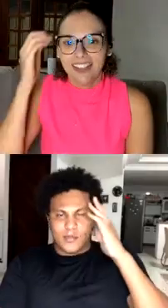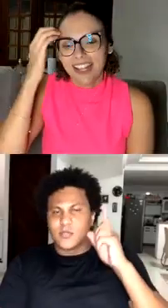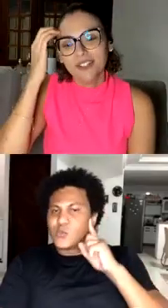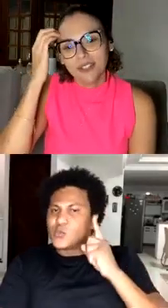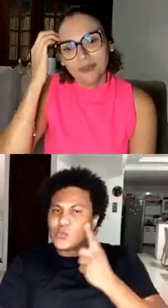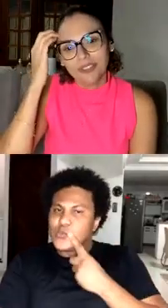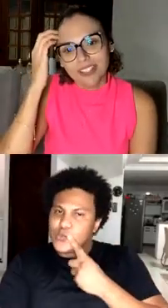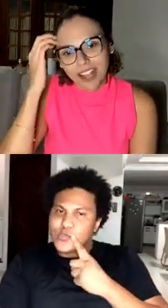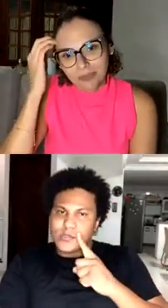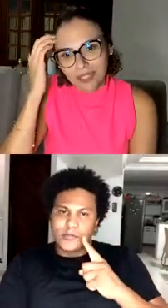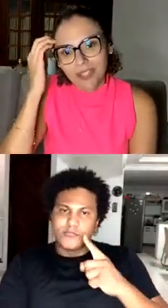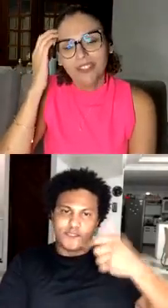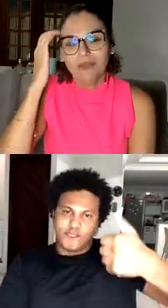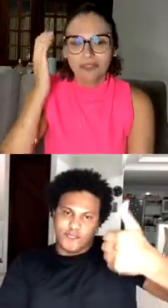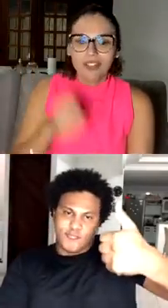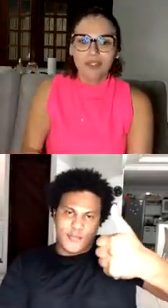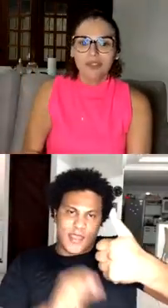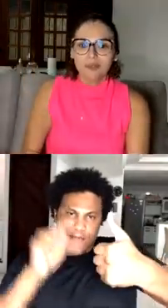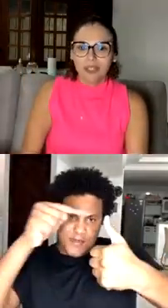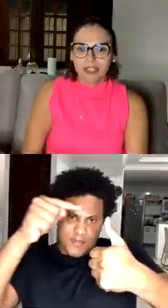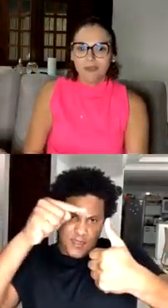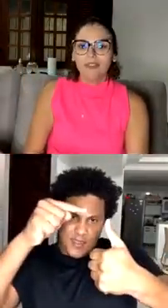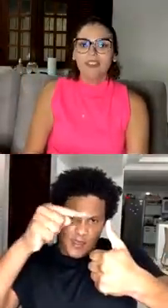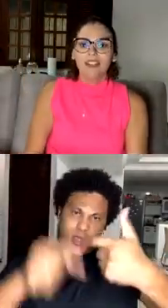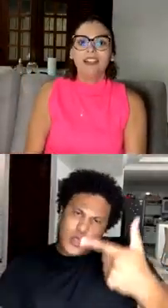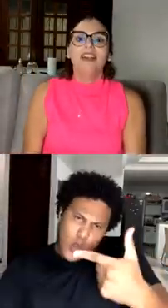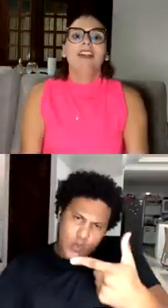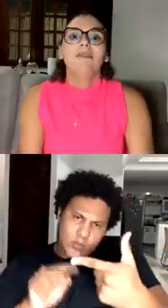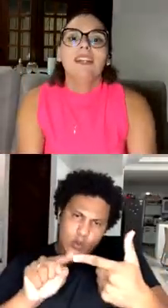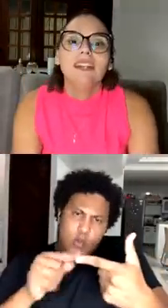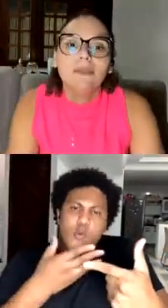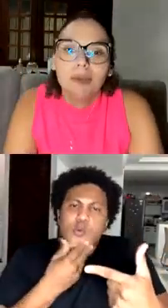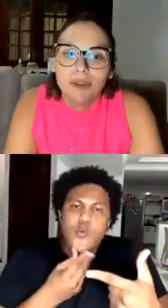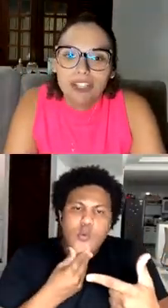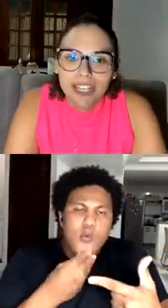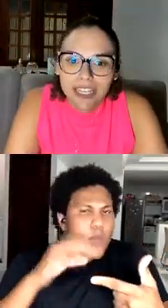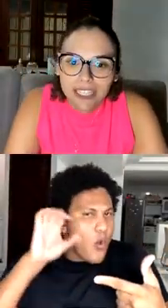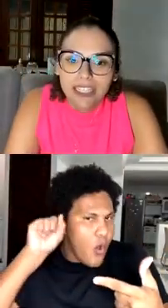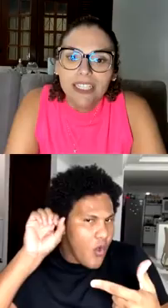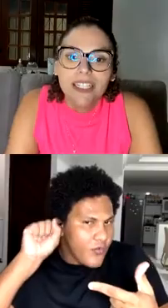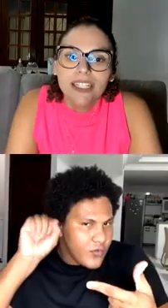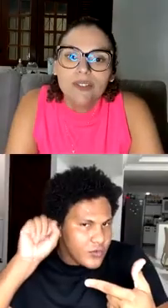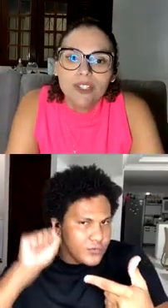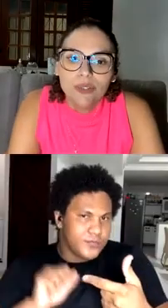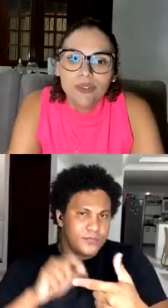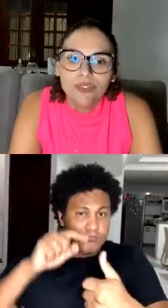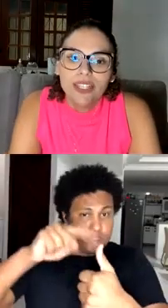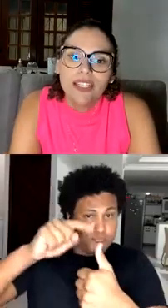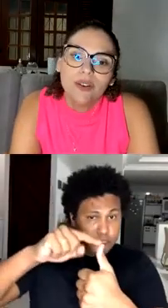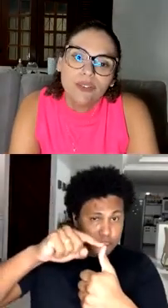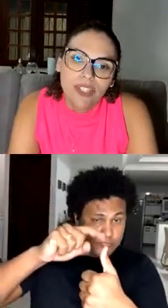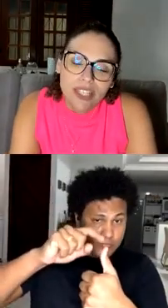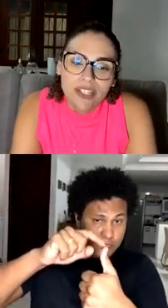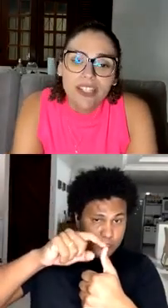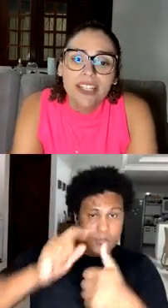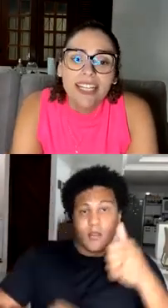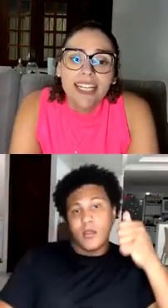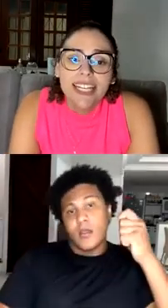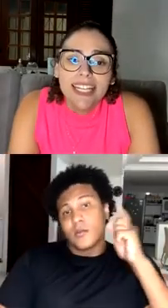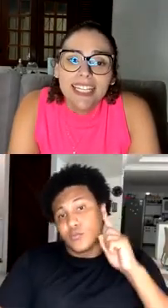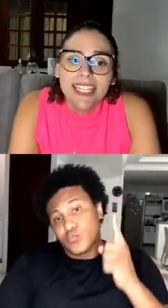Na verdade, todo mundo sabe que eu tenho uma filha surda mesmo. É minha primogênita, o segundo filho é